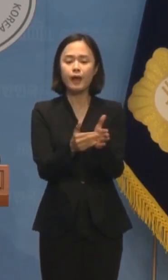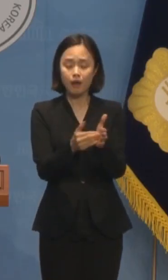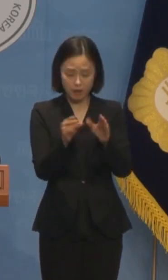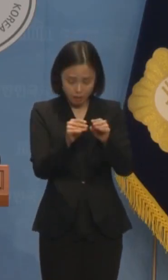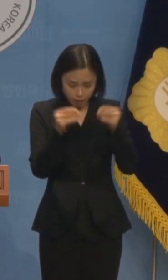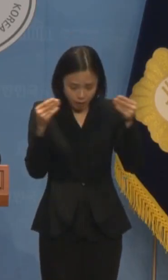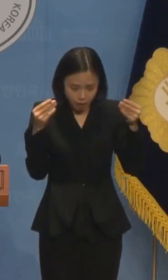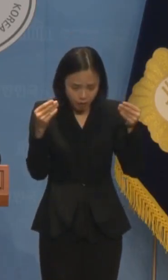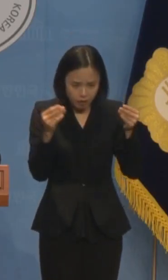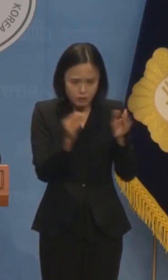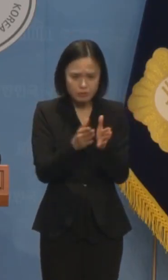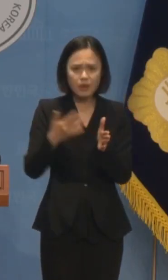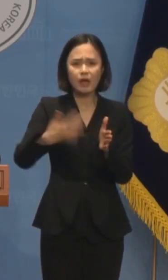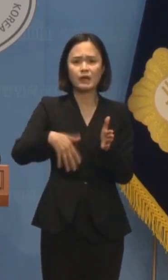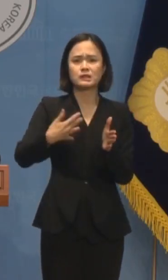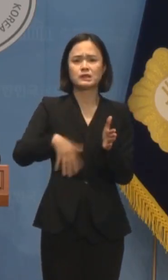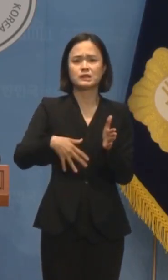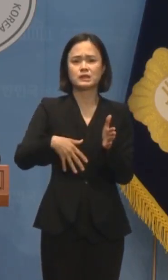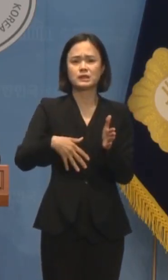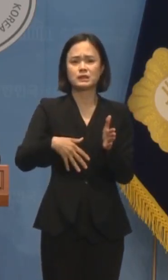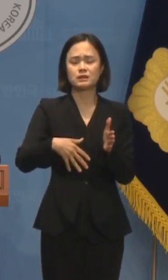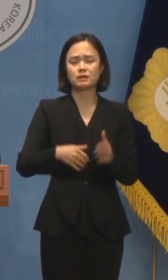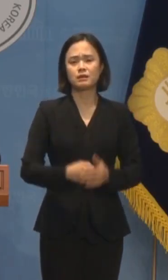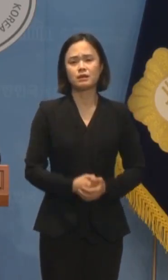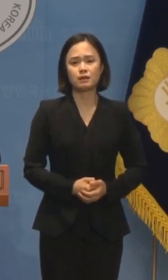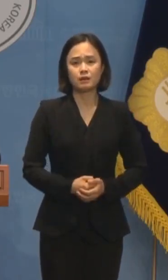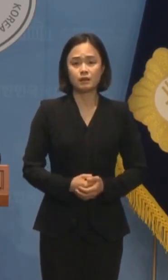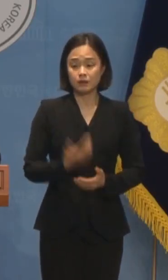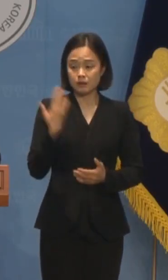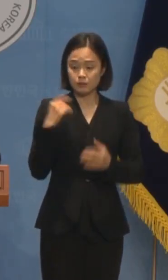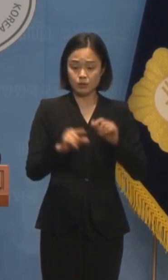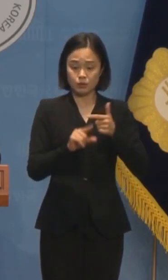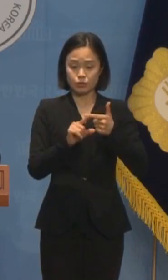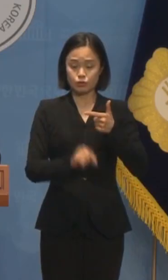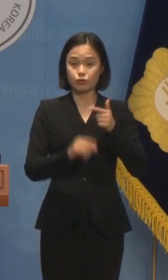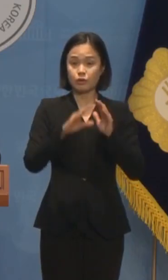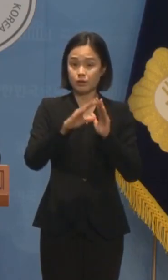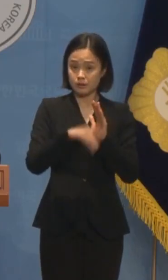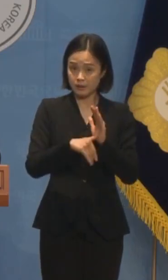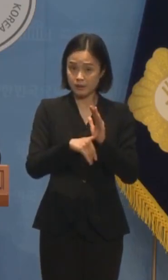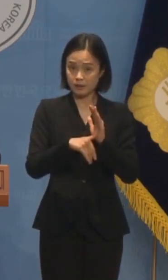결과입니다. 지난 6월